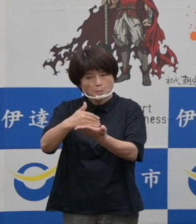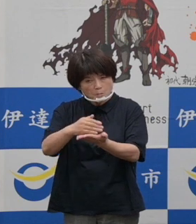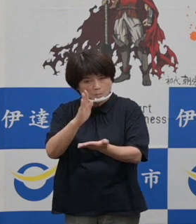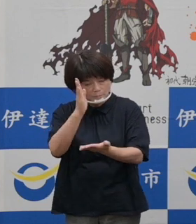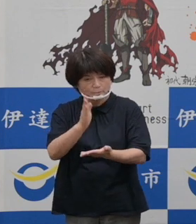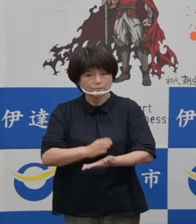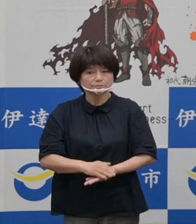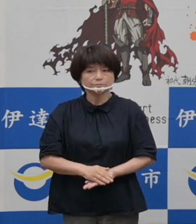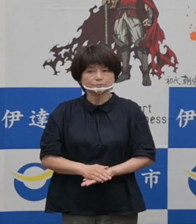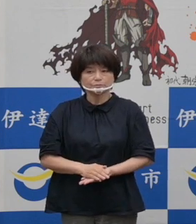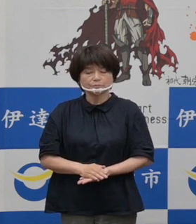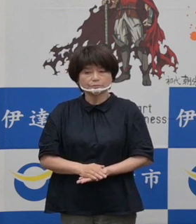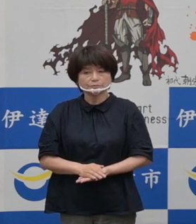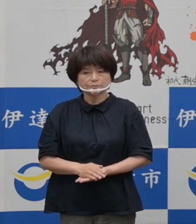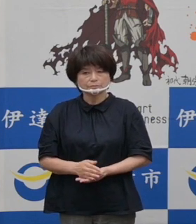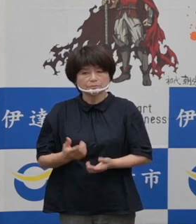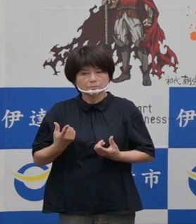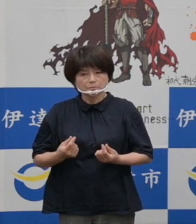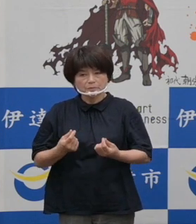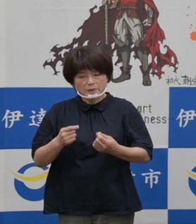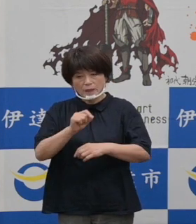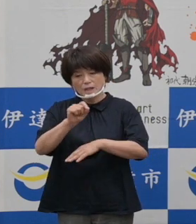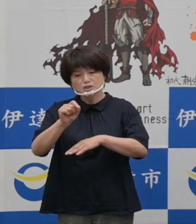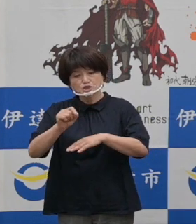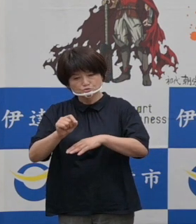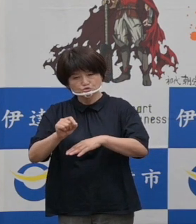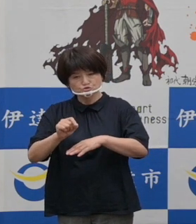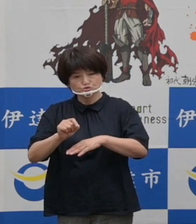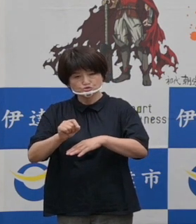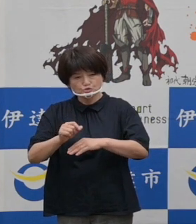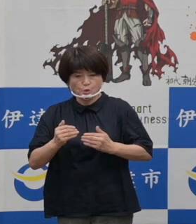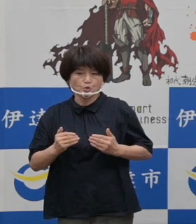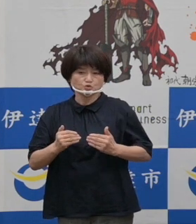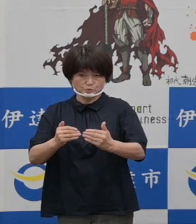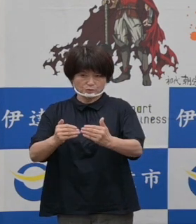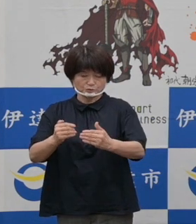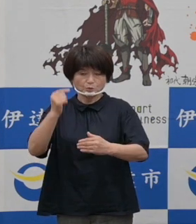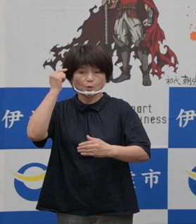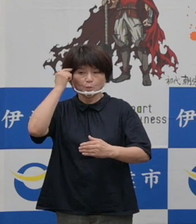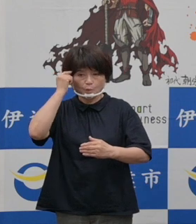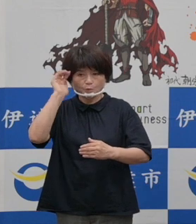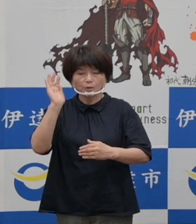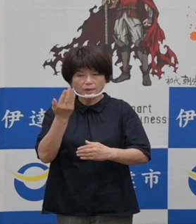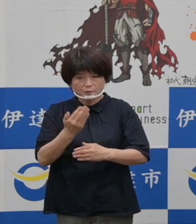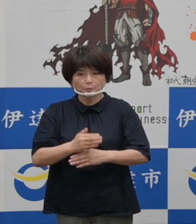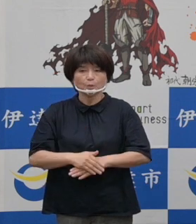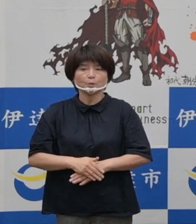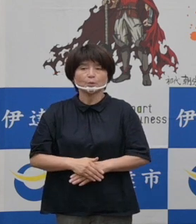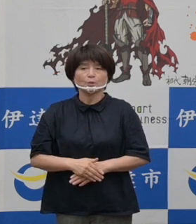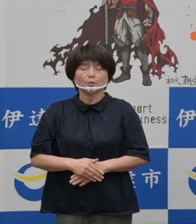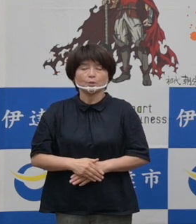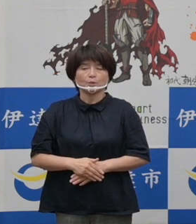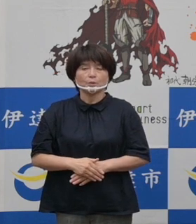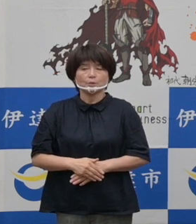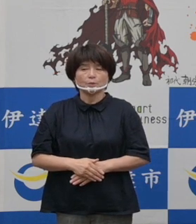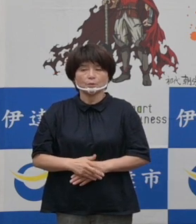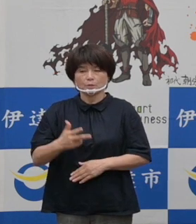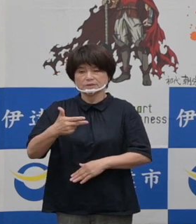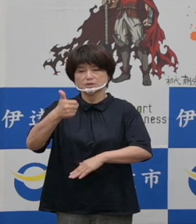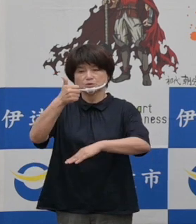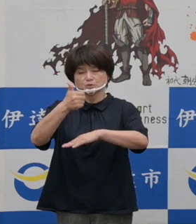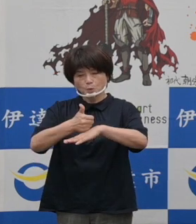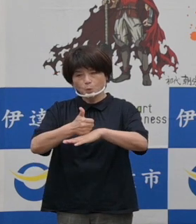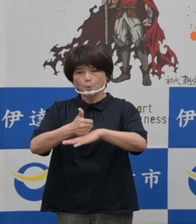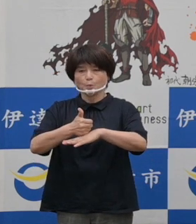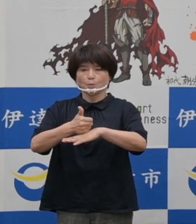と事務手続きをするということに尽きるんだと思うんですけども、まあ、そこを踏まえつつも、まあ、市長としての、ま